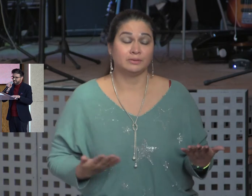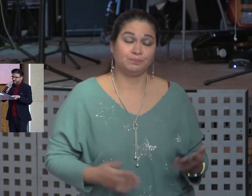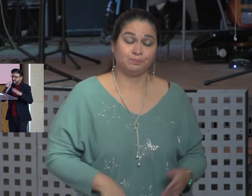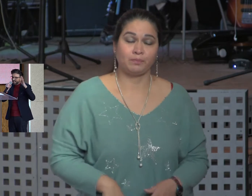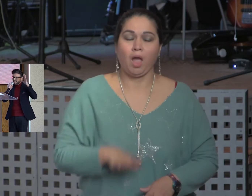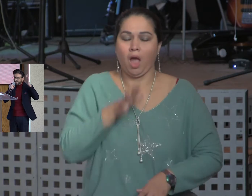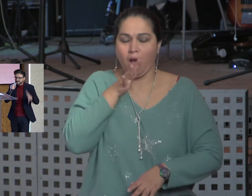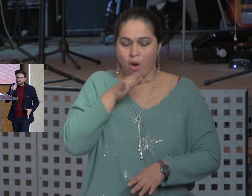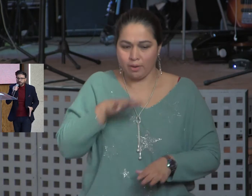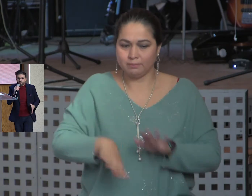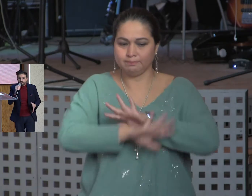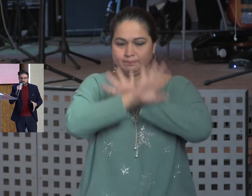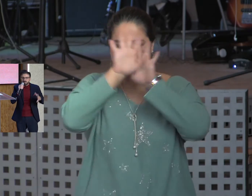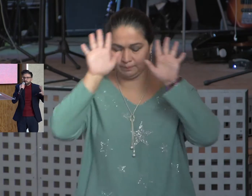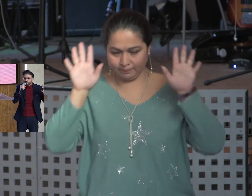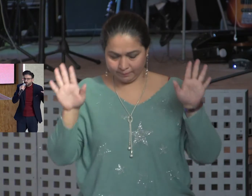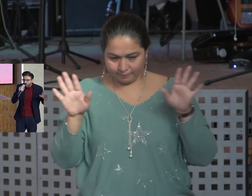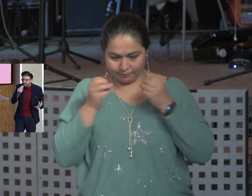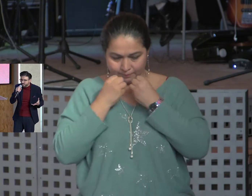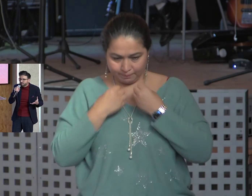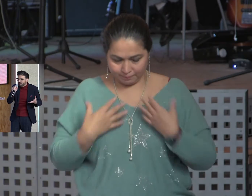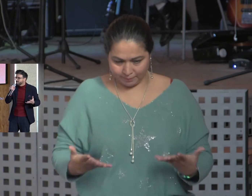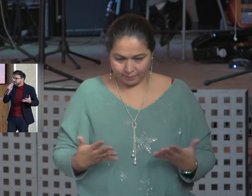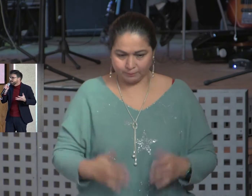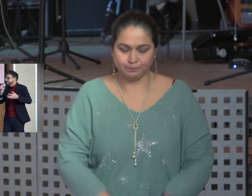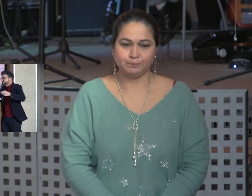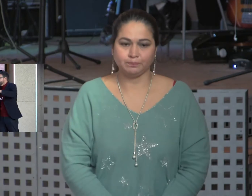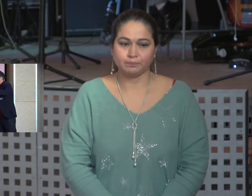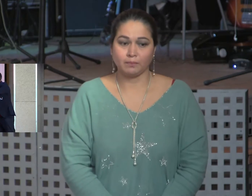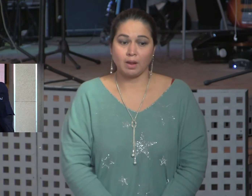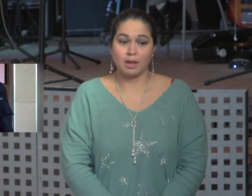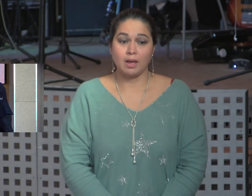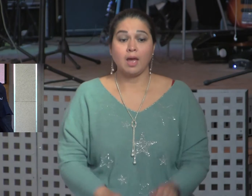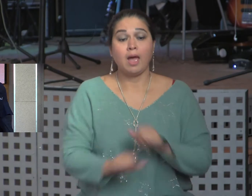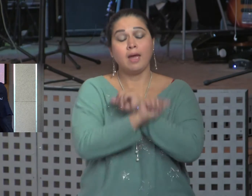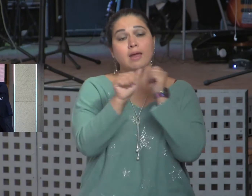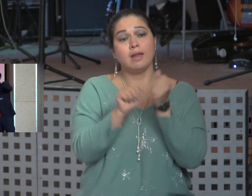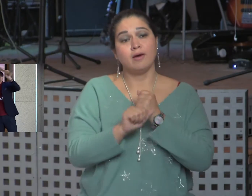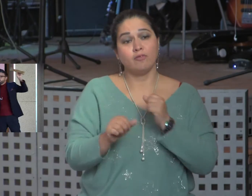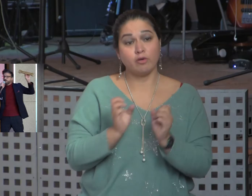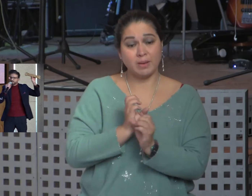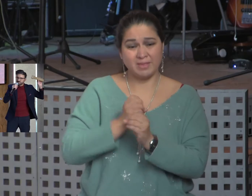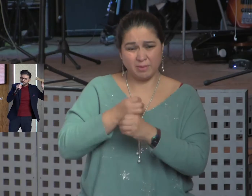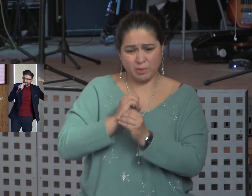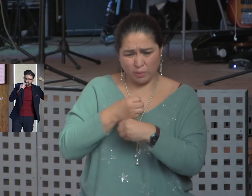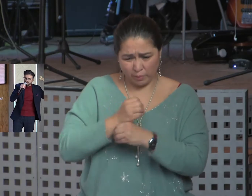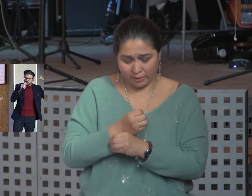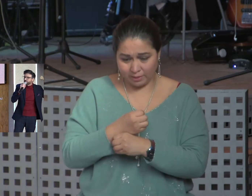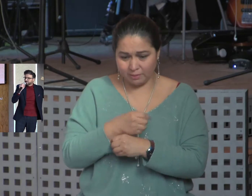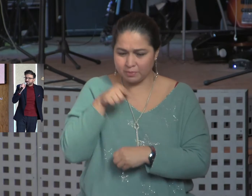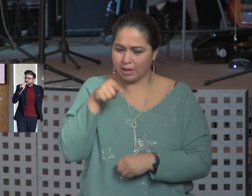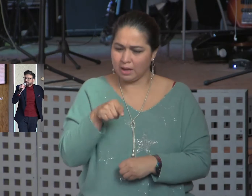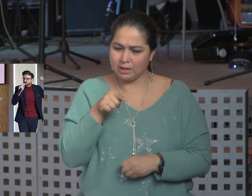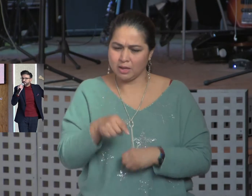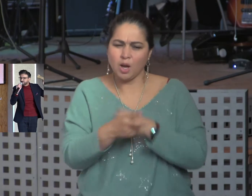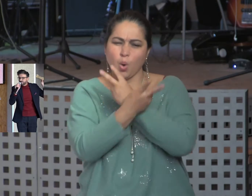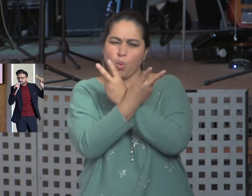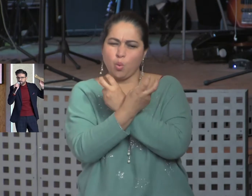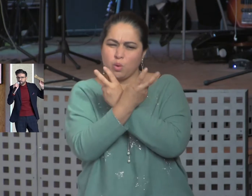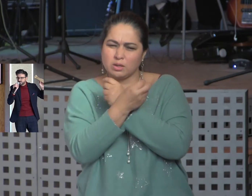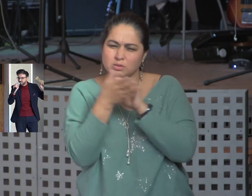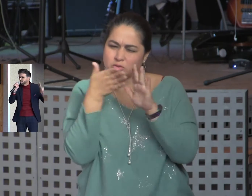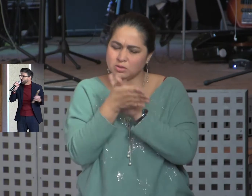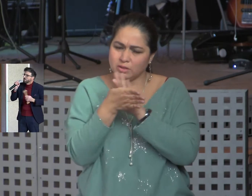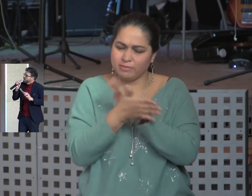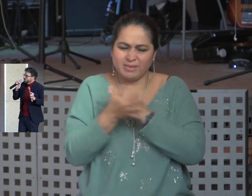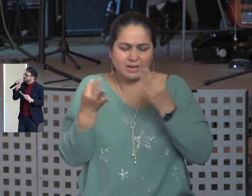antes, en el terreno biológico, ¿qué es un hueso? Porque yo me he